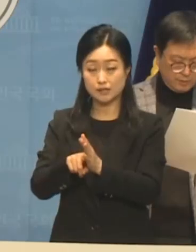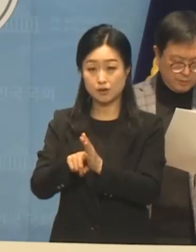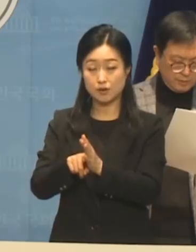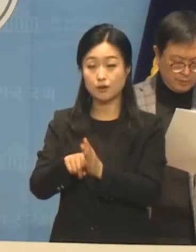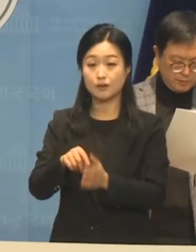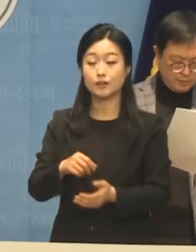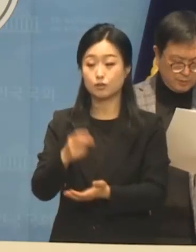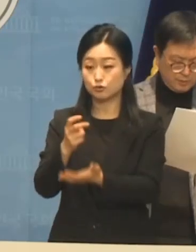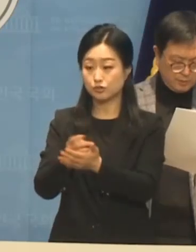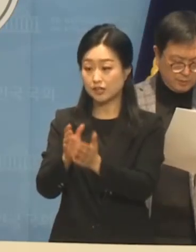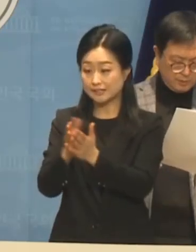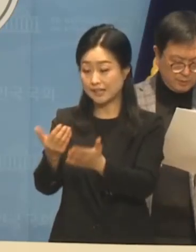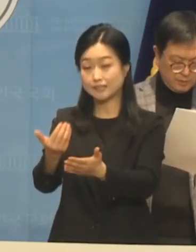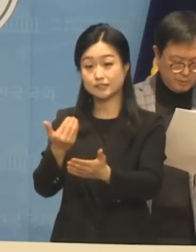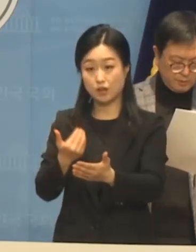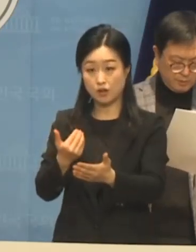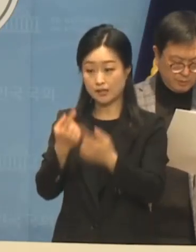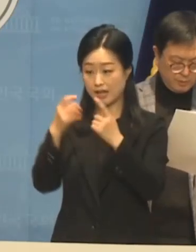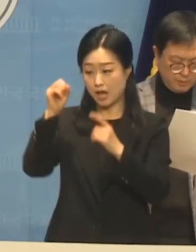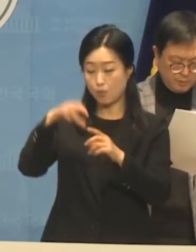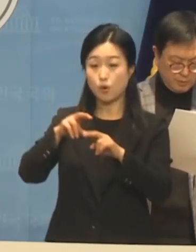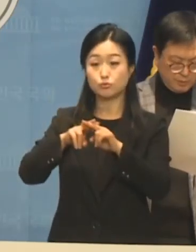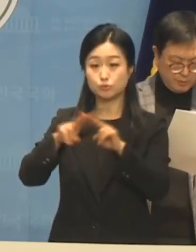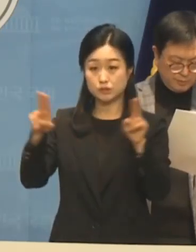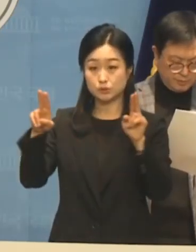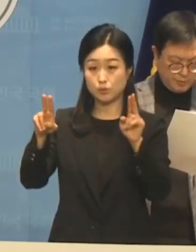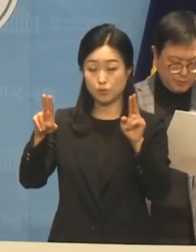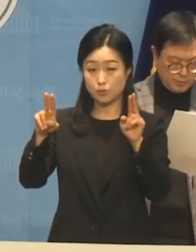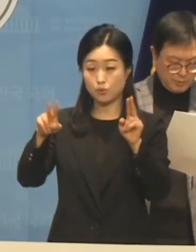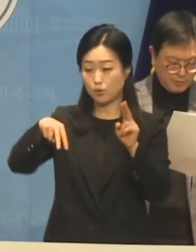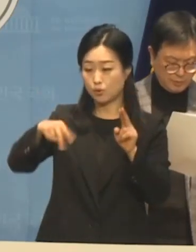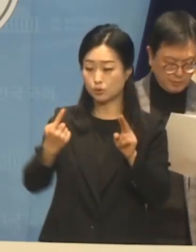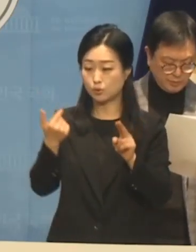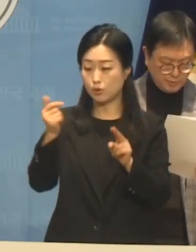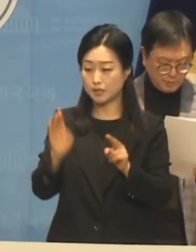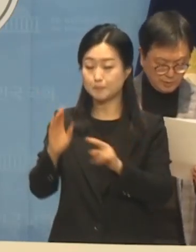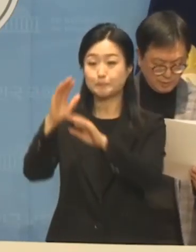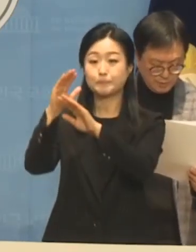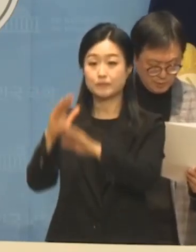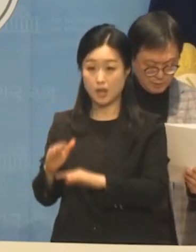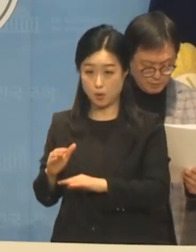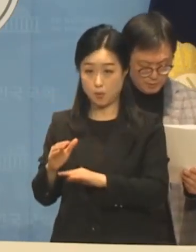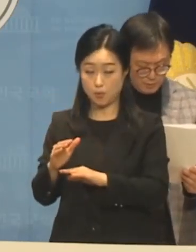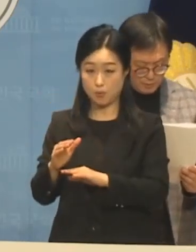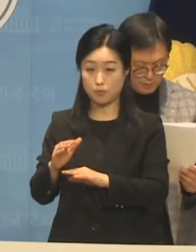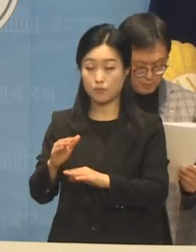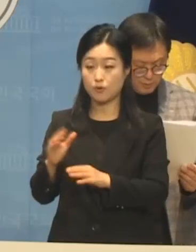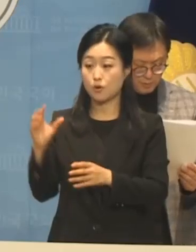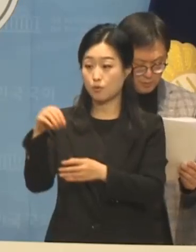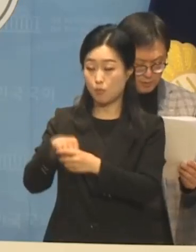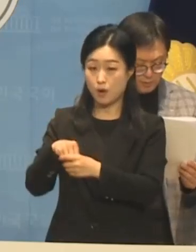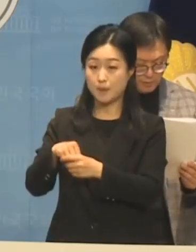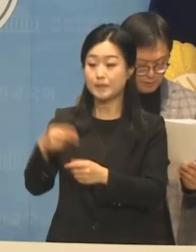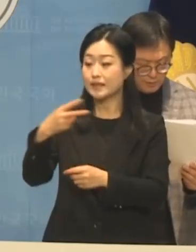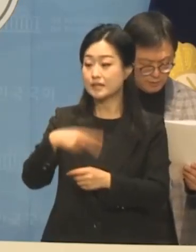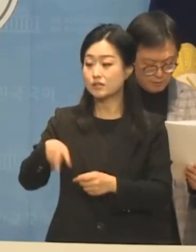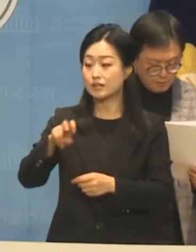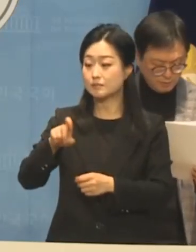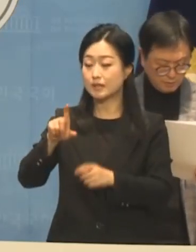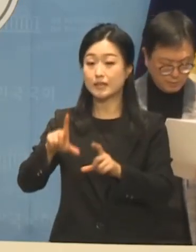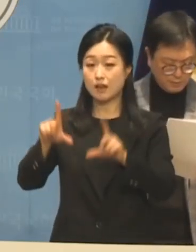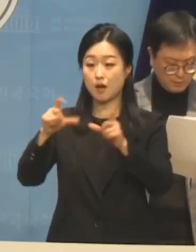시행 이전에 대학원 입학 취소를 소급 적용한 내용을 담은 학칙을